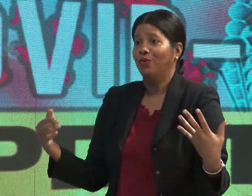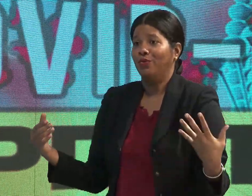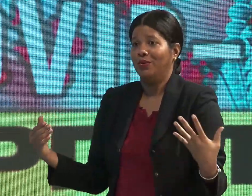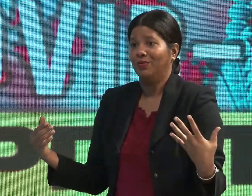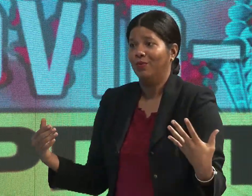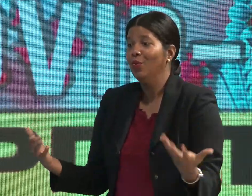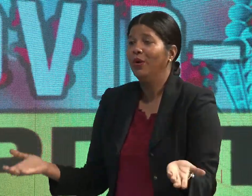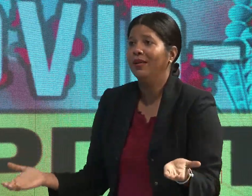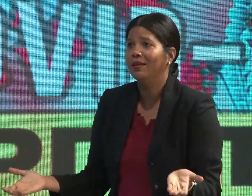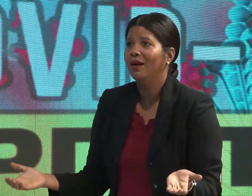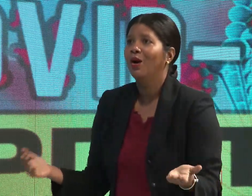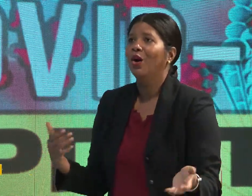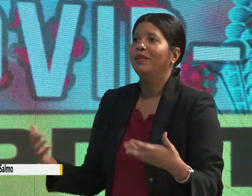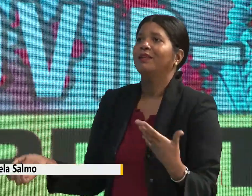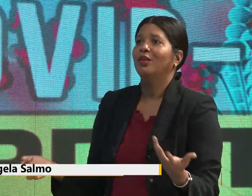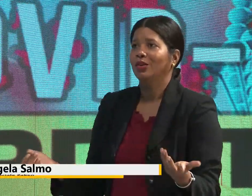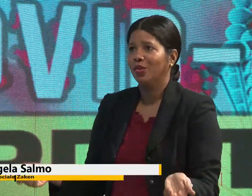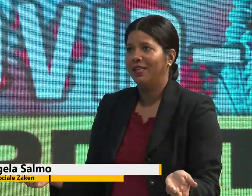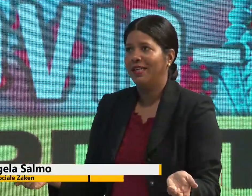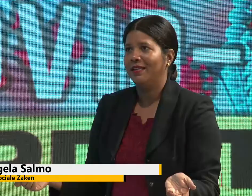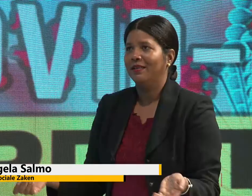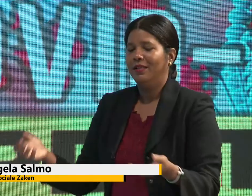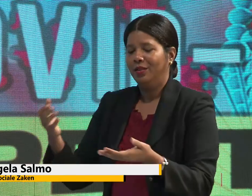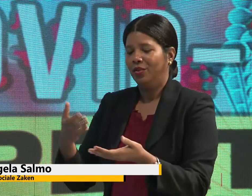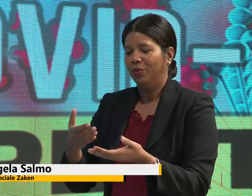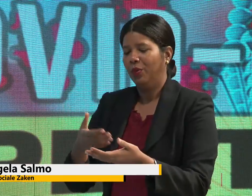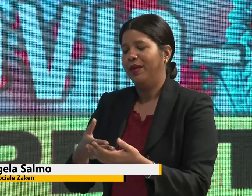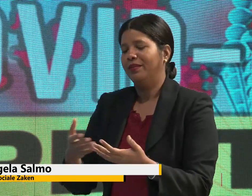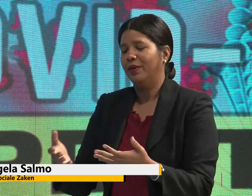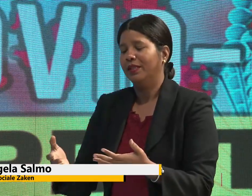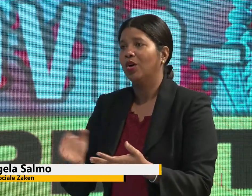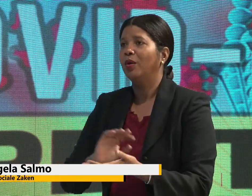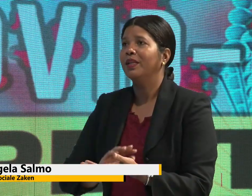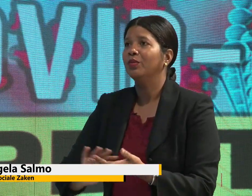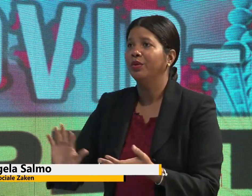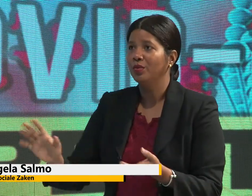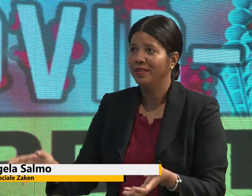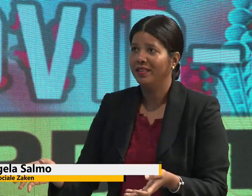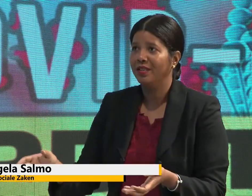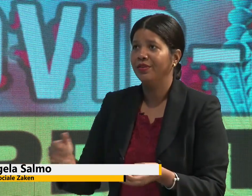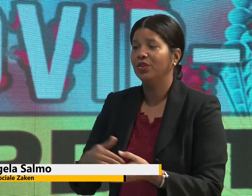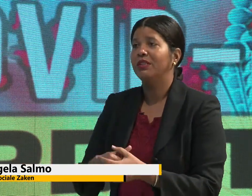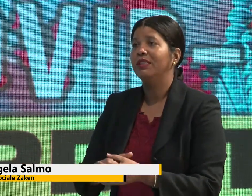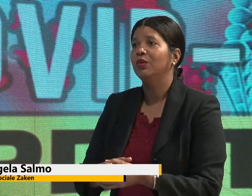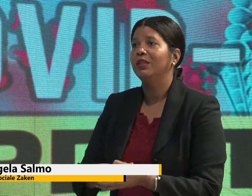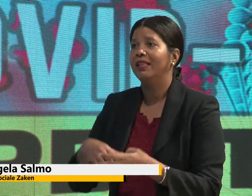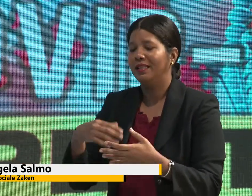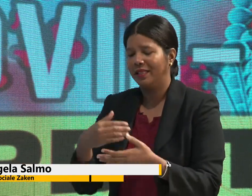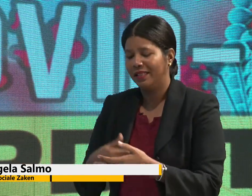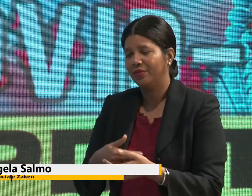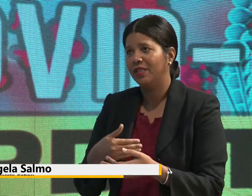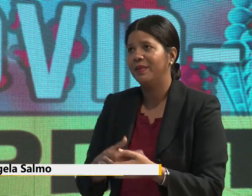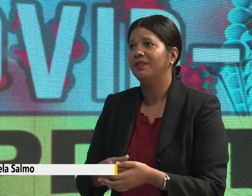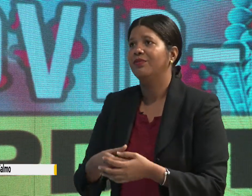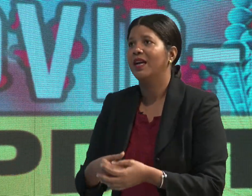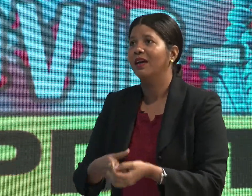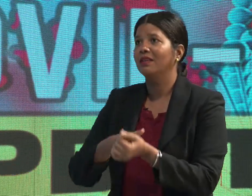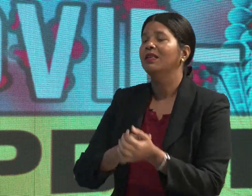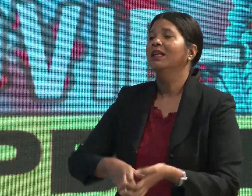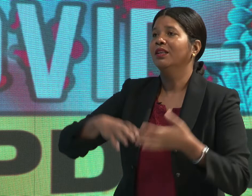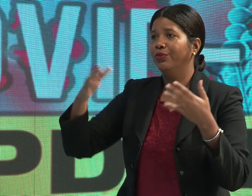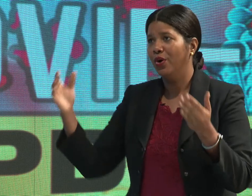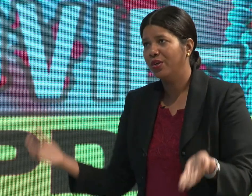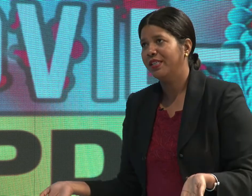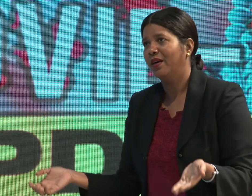ook moeilijk om dat te controleren. Dus we wijzen wel erop dat we nummers geven tot 300 en de rest van de mensen